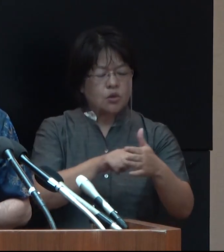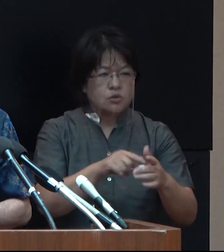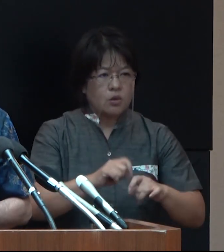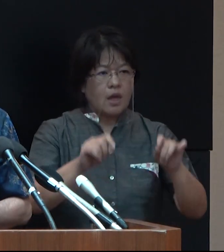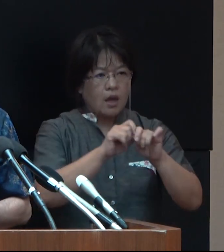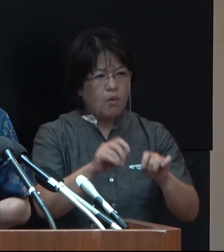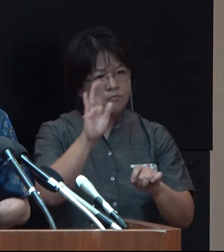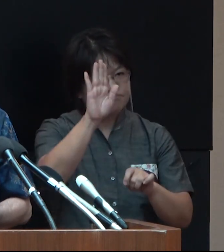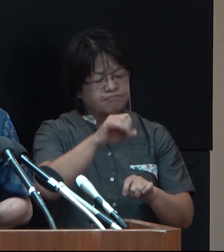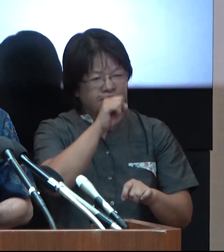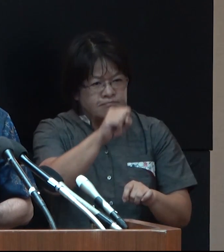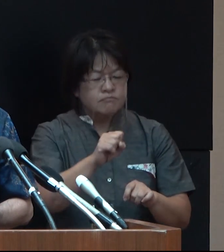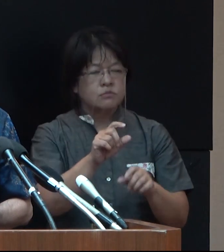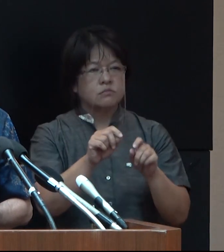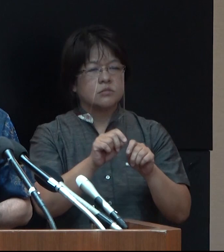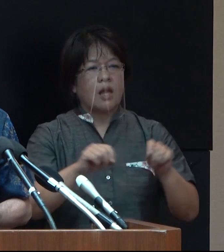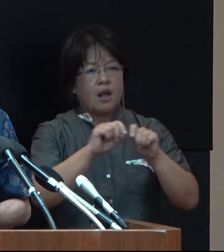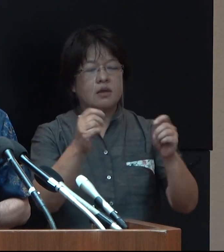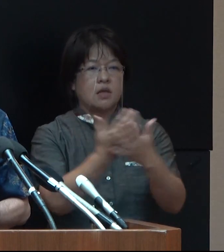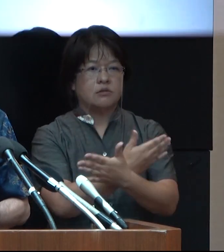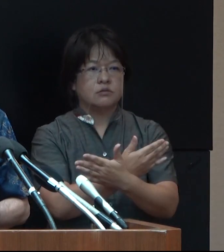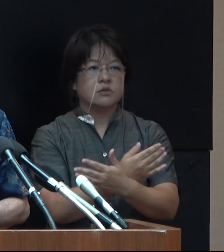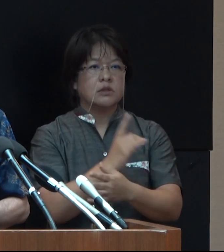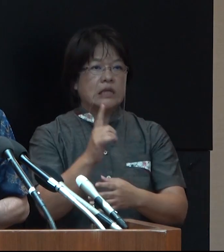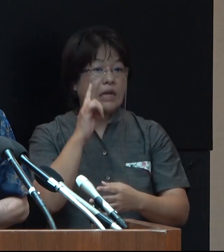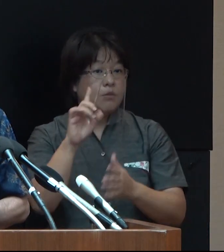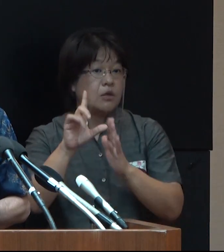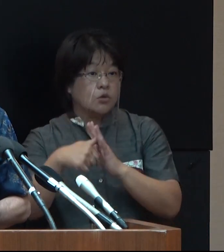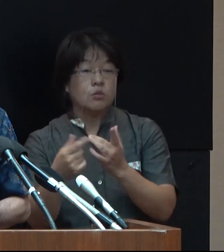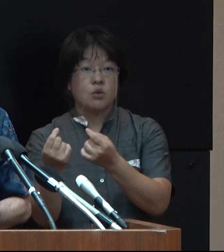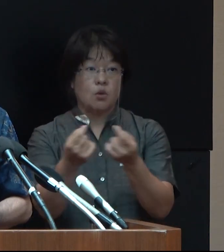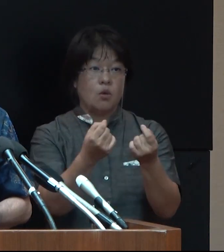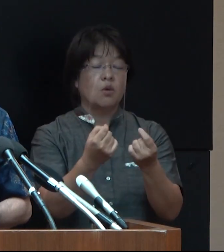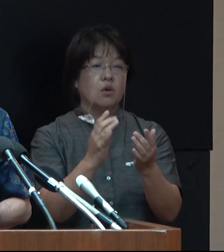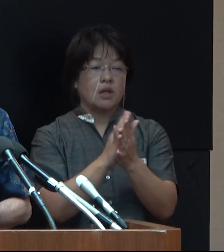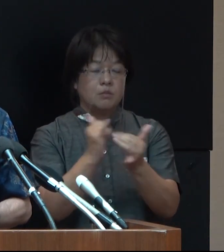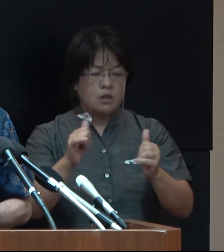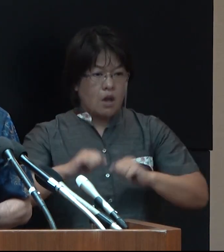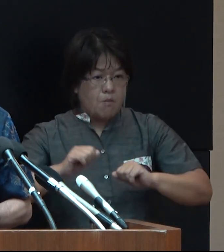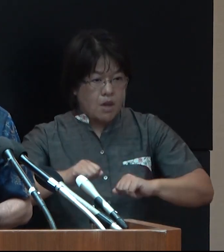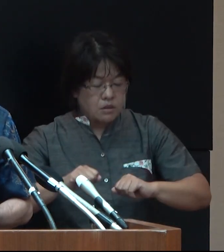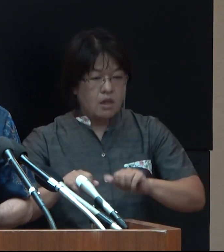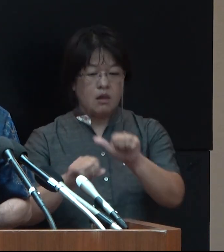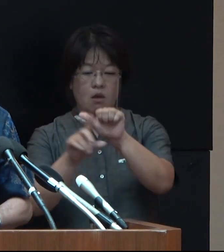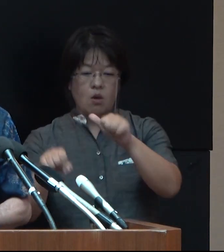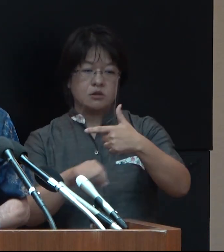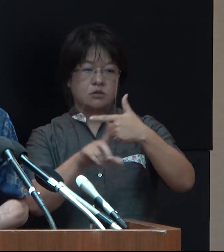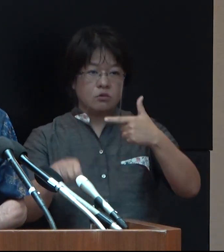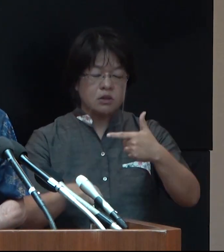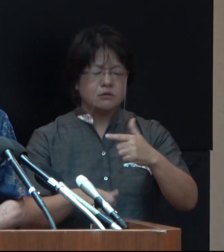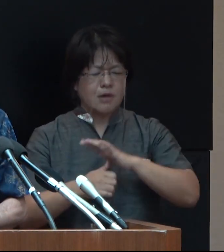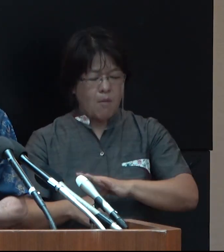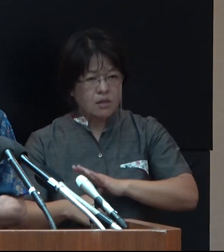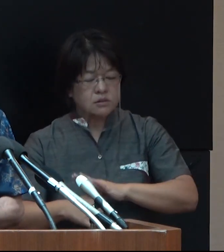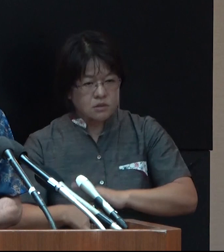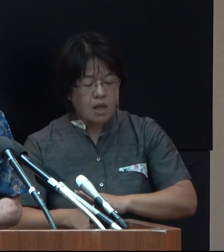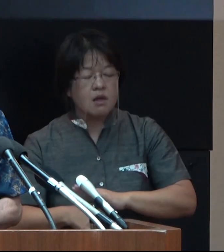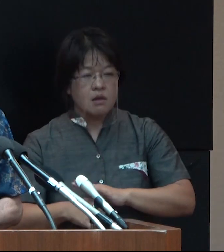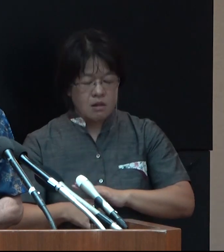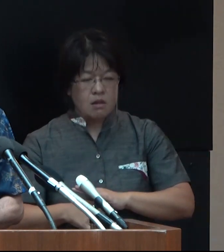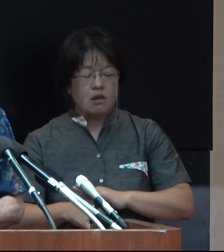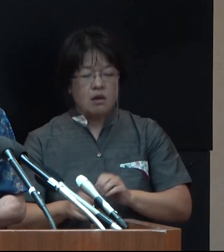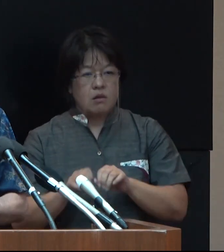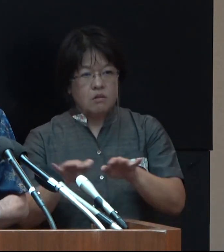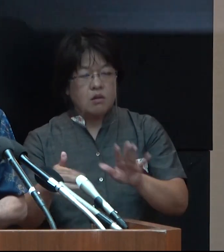ます。第一波の時もそうでした。県民が頑張って5月6月しっかり抑え込んでいました。これは一人一人